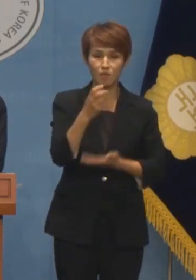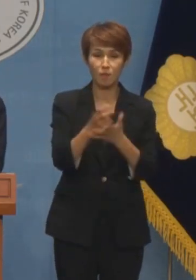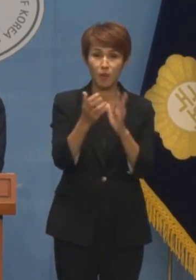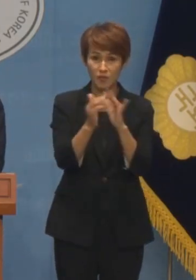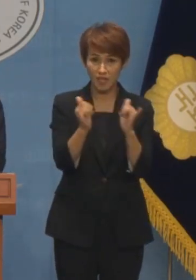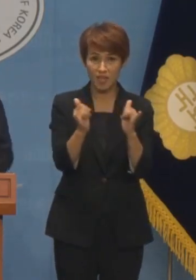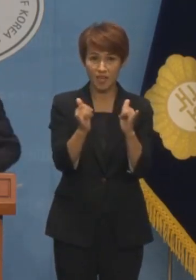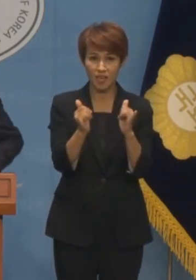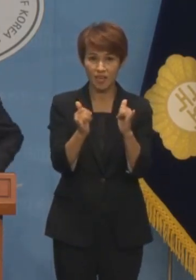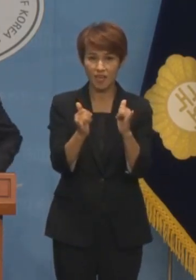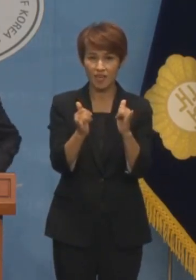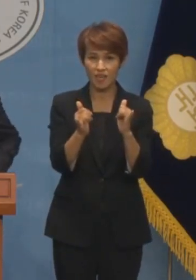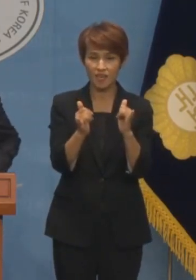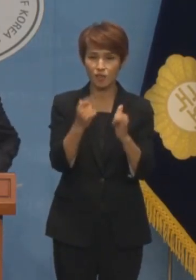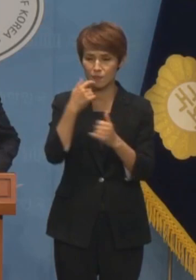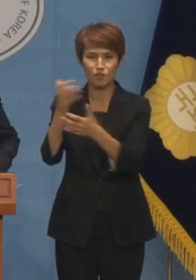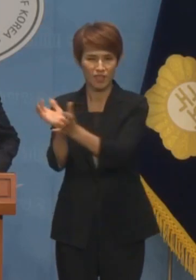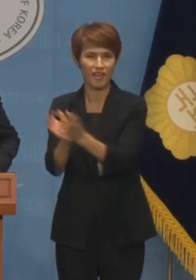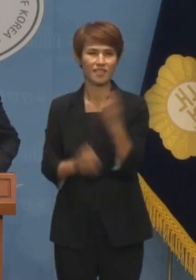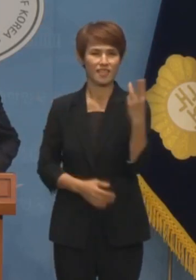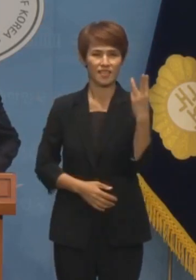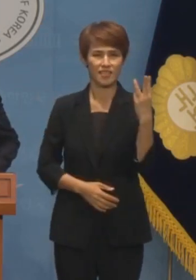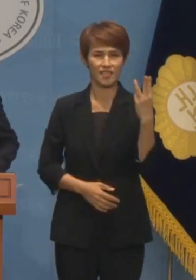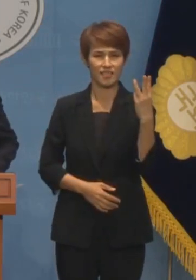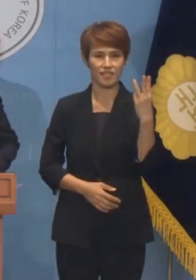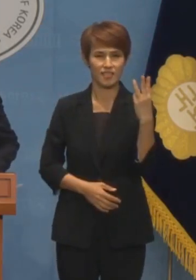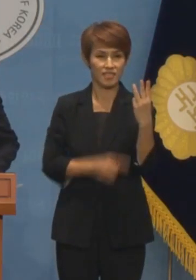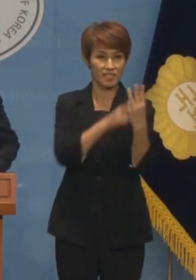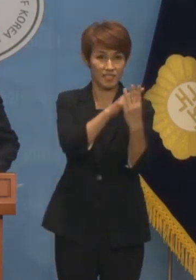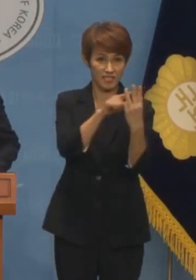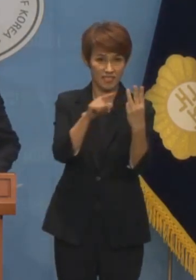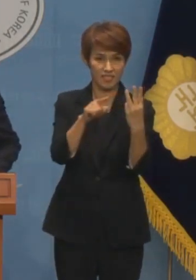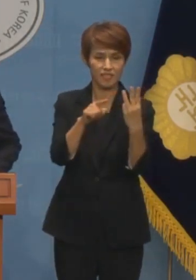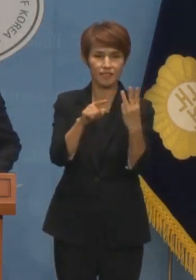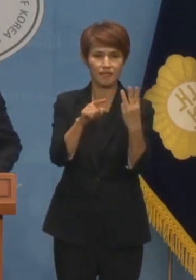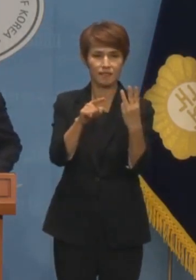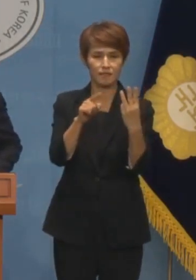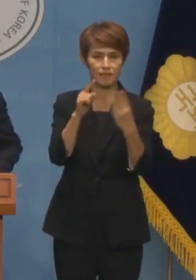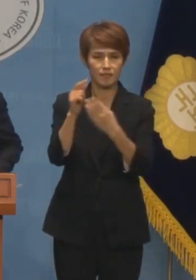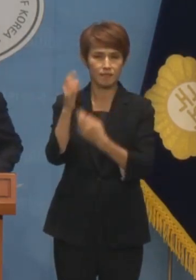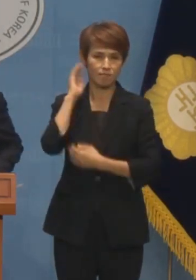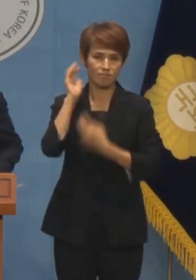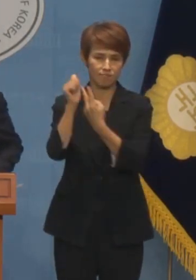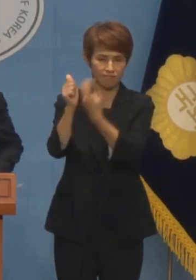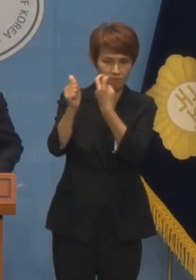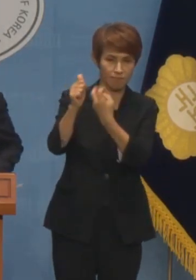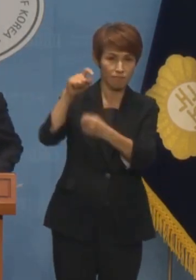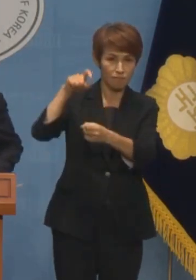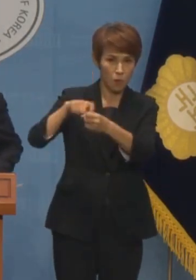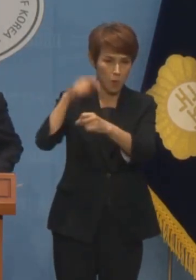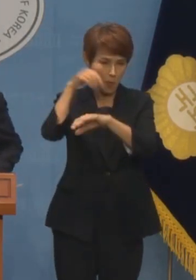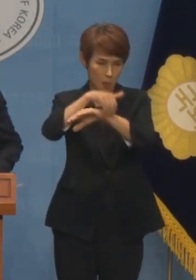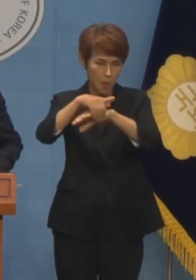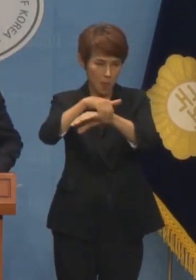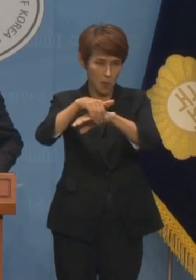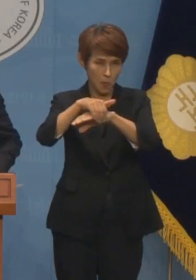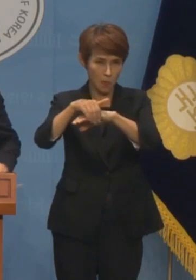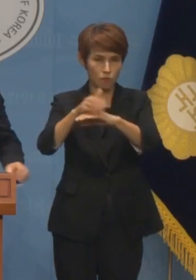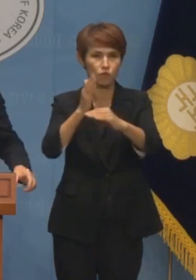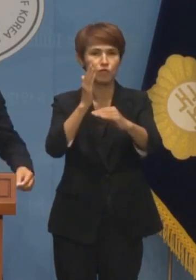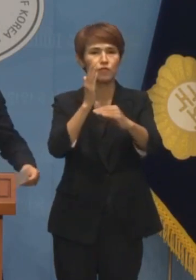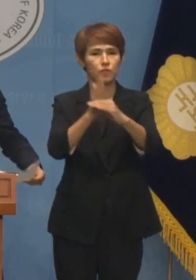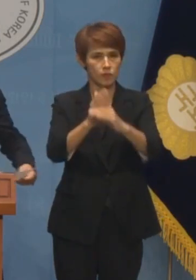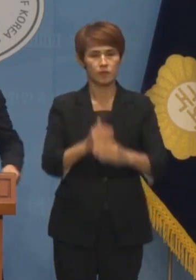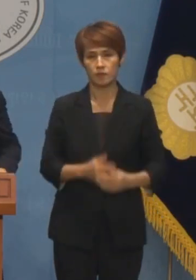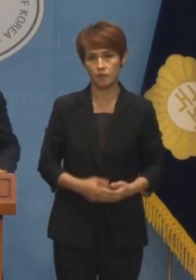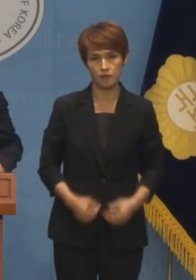3자에 의해서 결국 사기 기획 탄핵을 꿈꾸고 있다라는